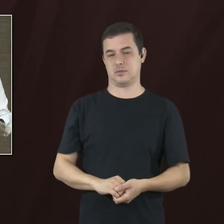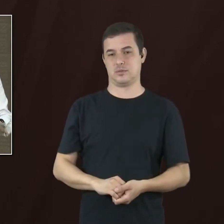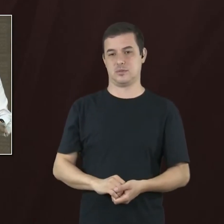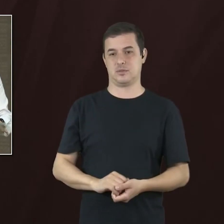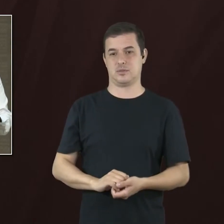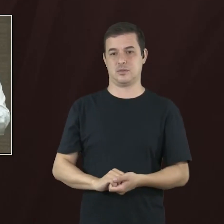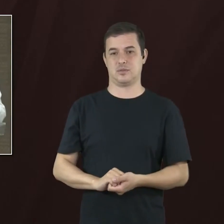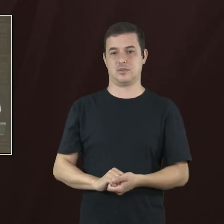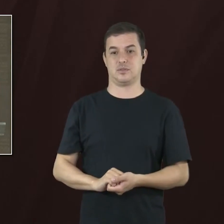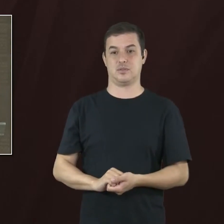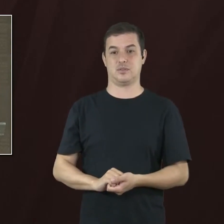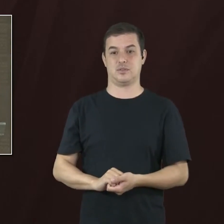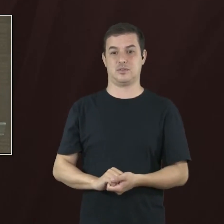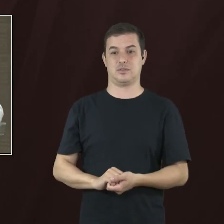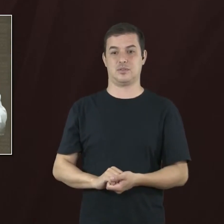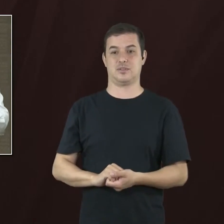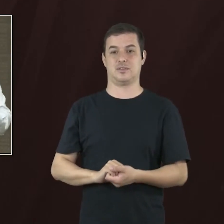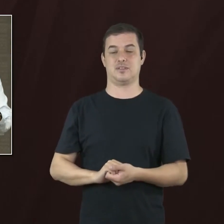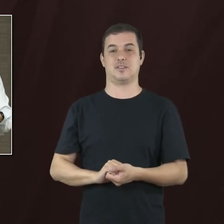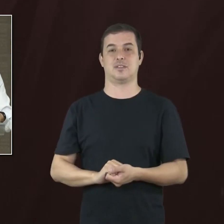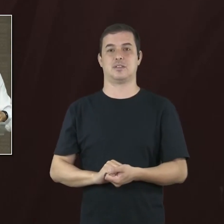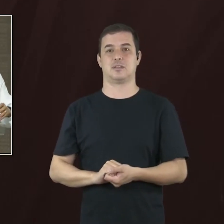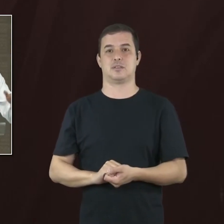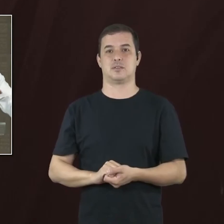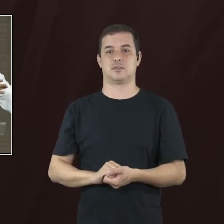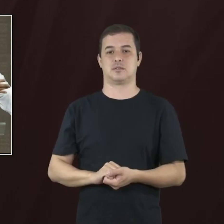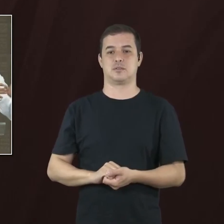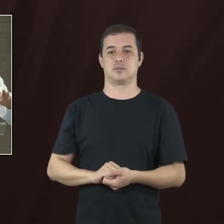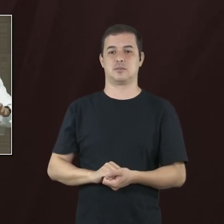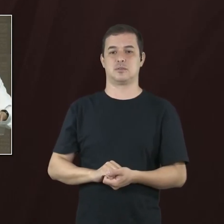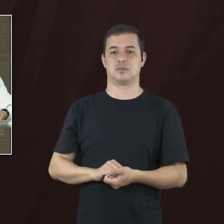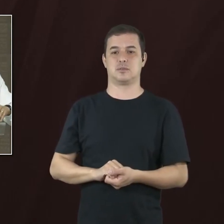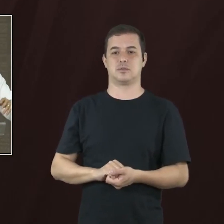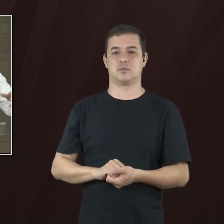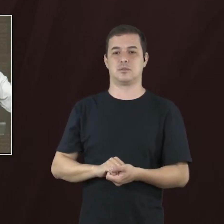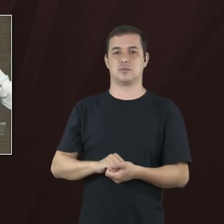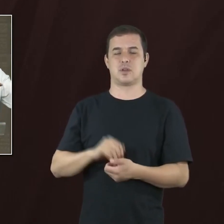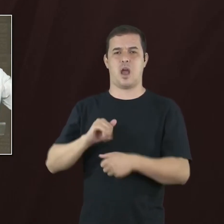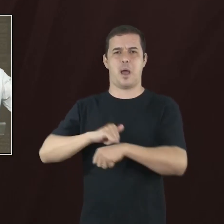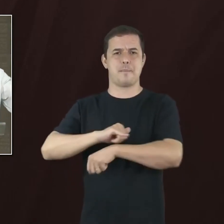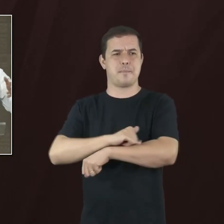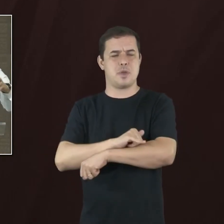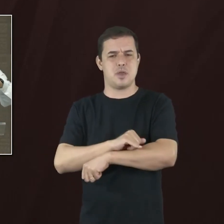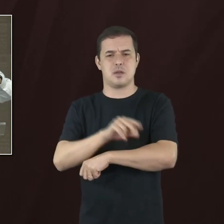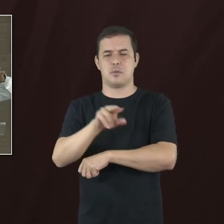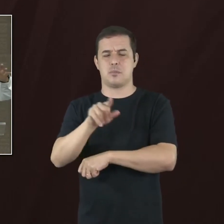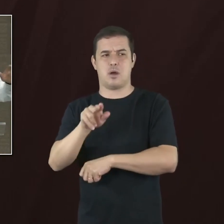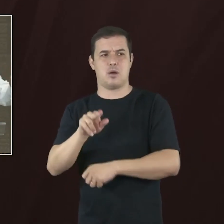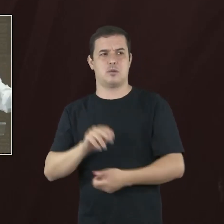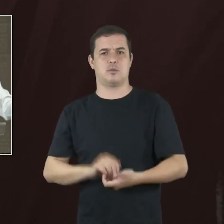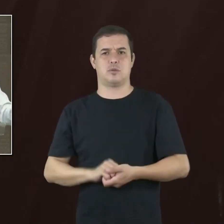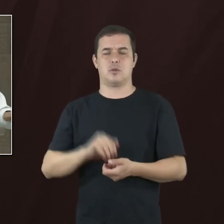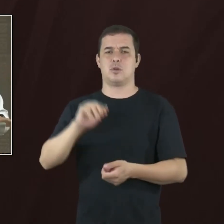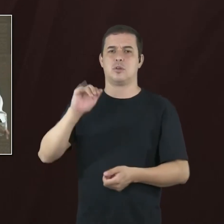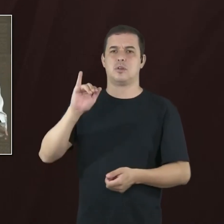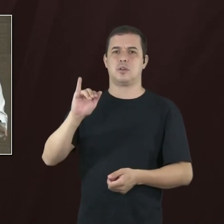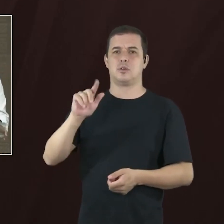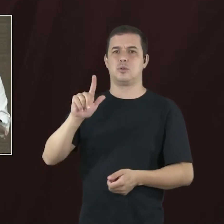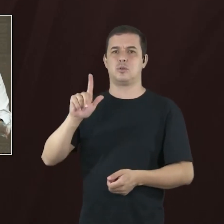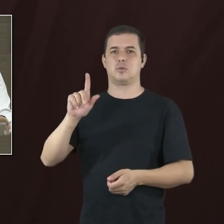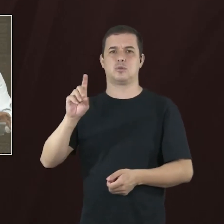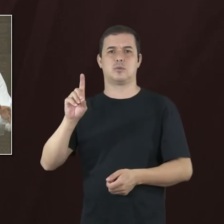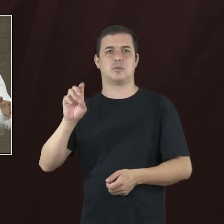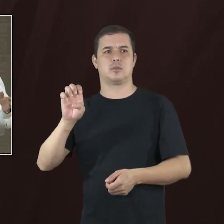né, Ildeu, uma história com você, né, Ami? História com todos vocês, com todos os irmãos, cooperadores,